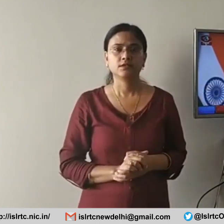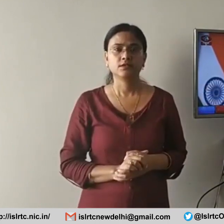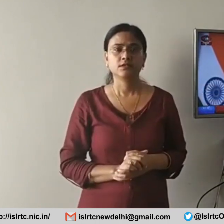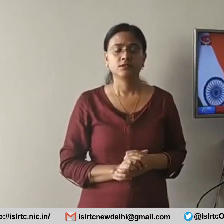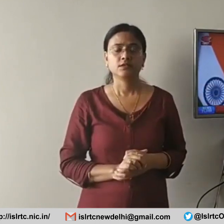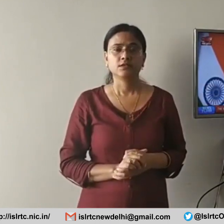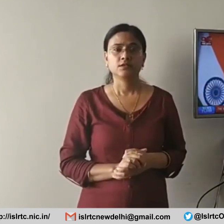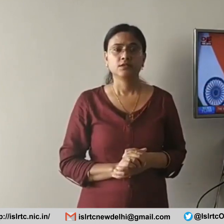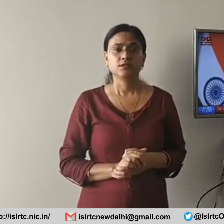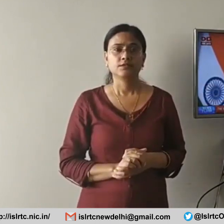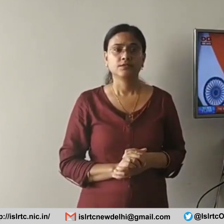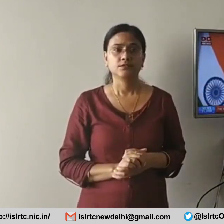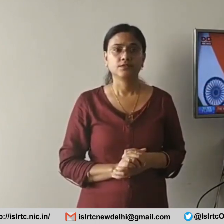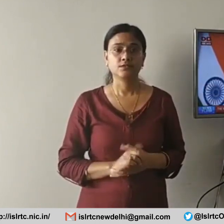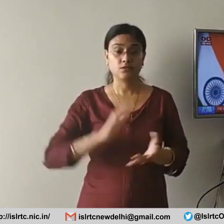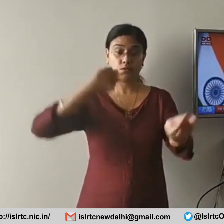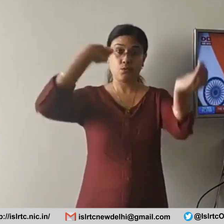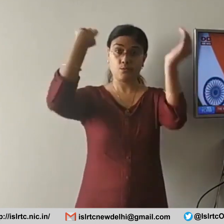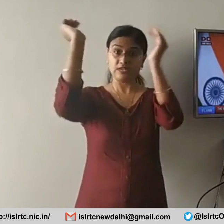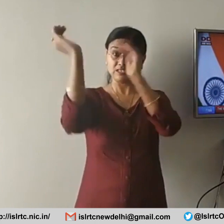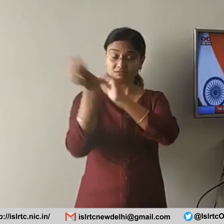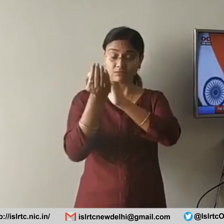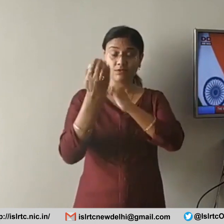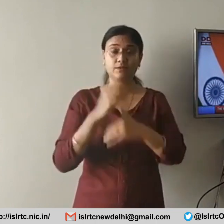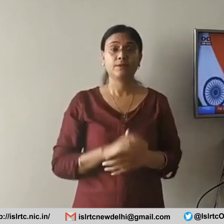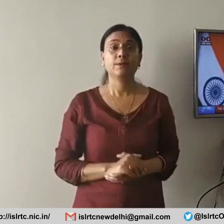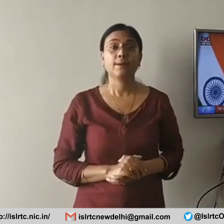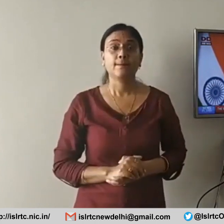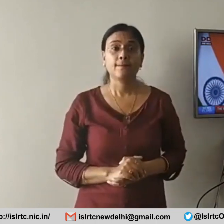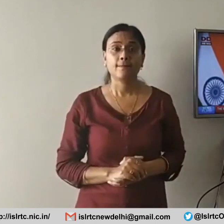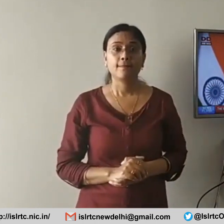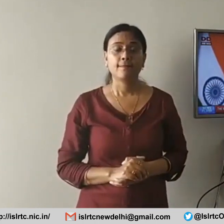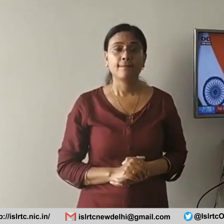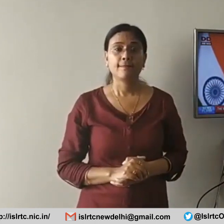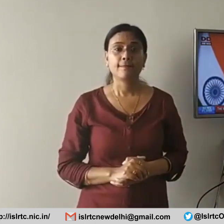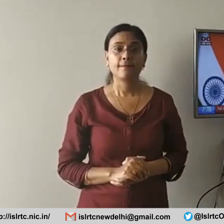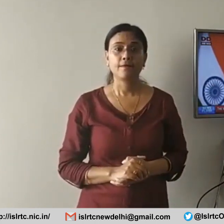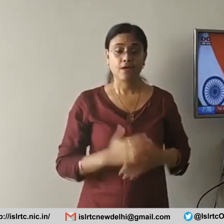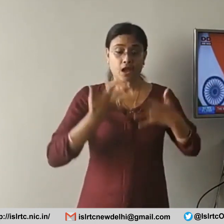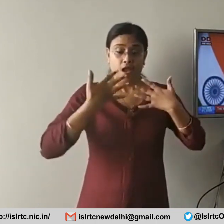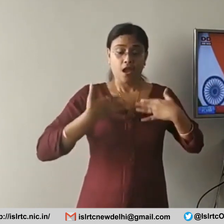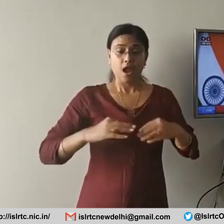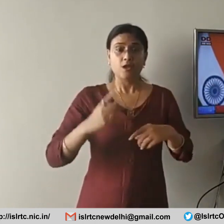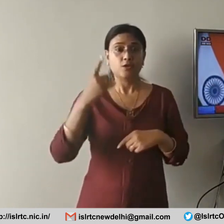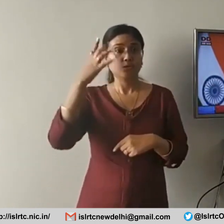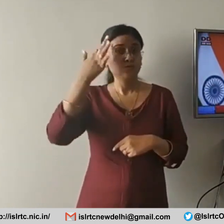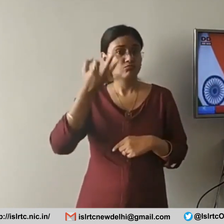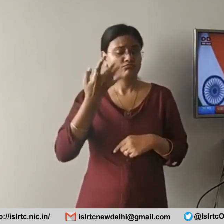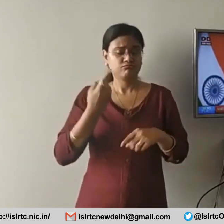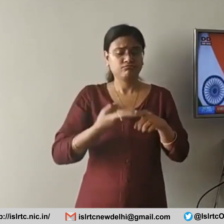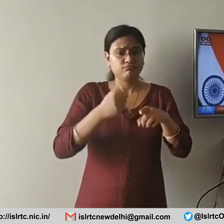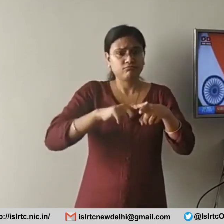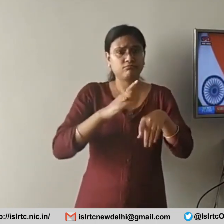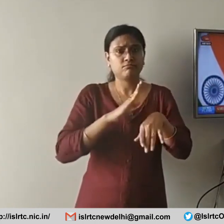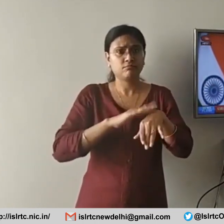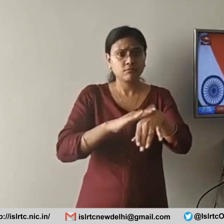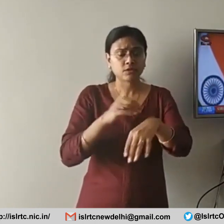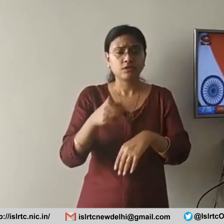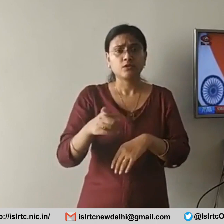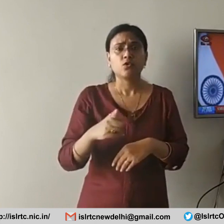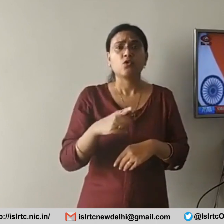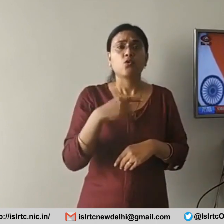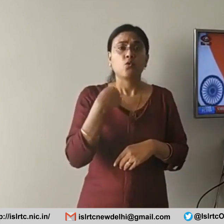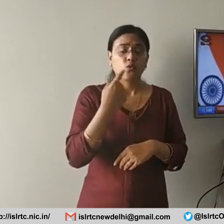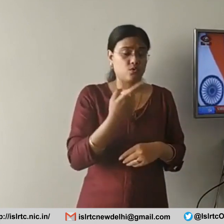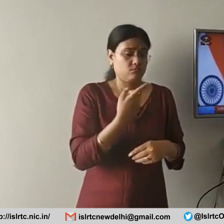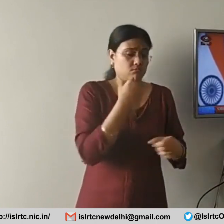उसने विश्व भर में हेल्थ एक्सपर्ट्स को और सरकारों को